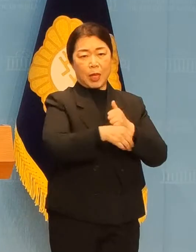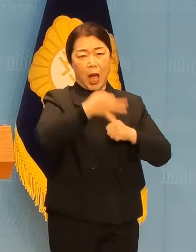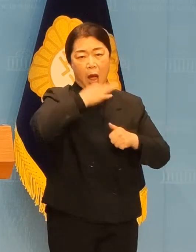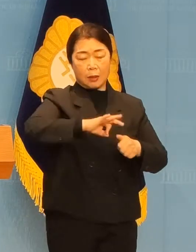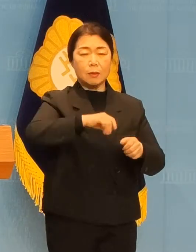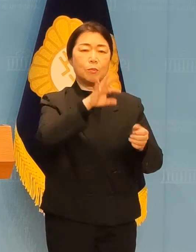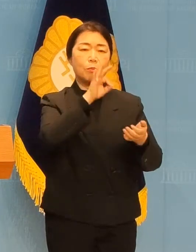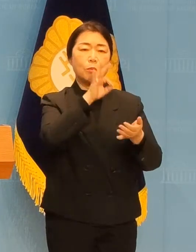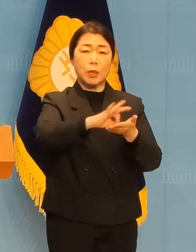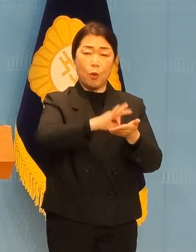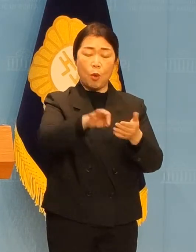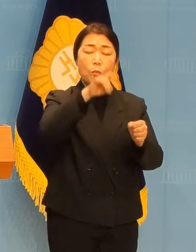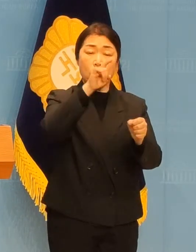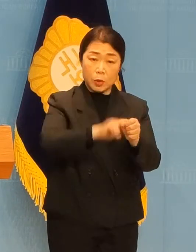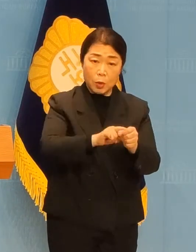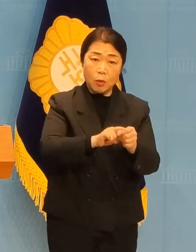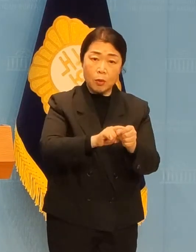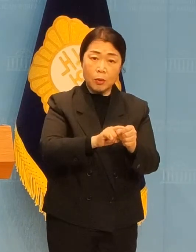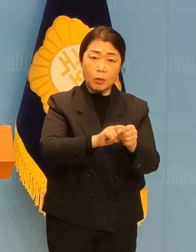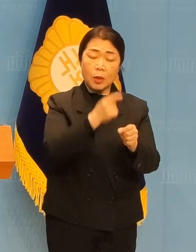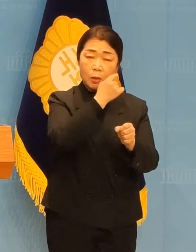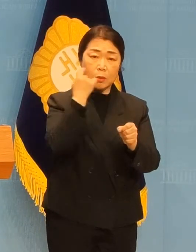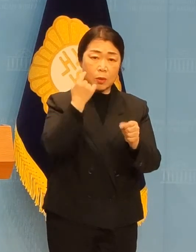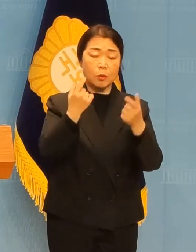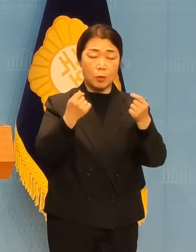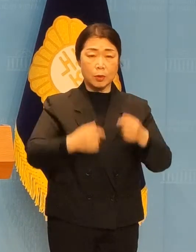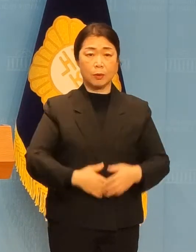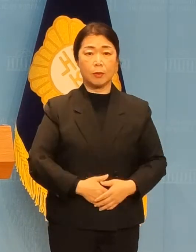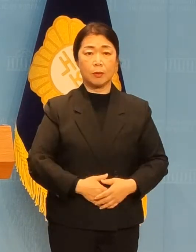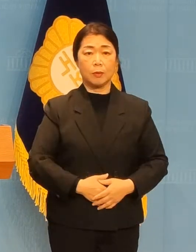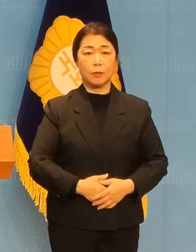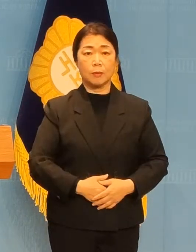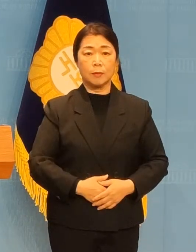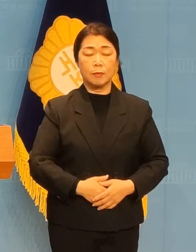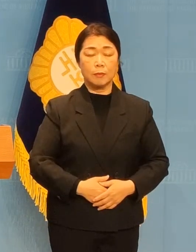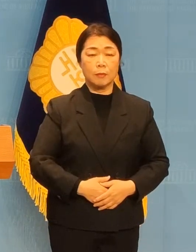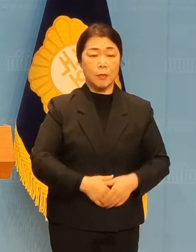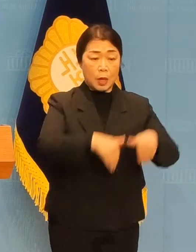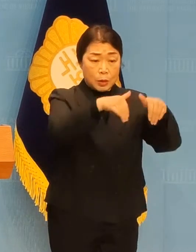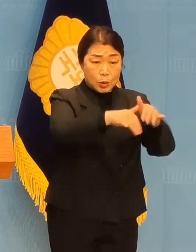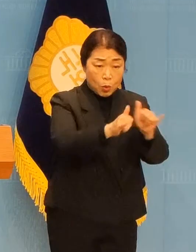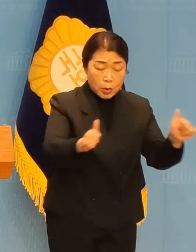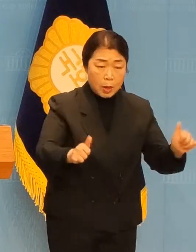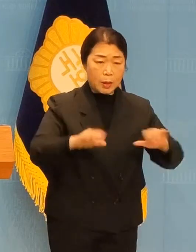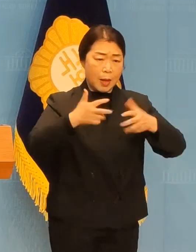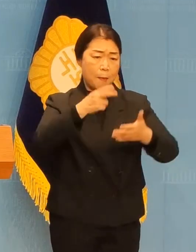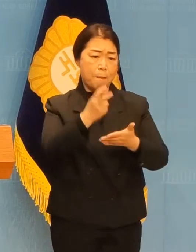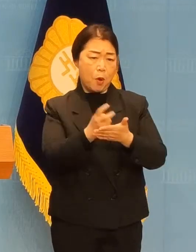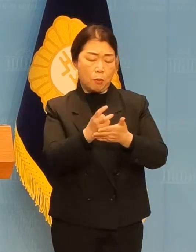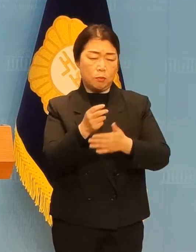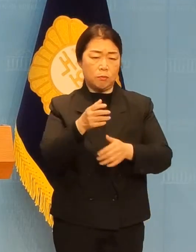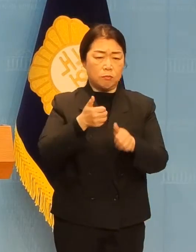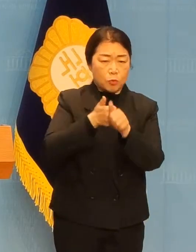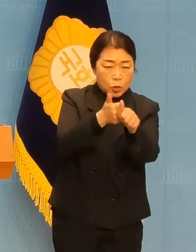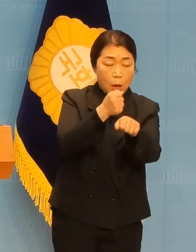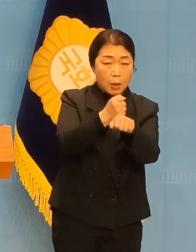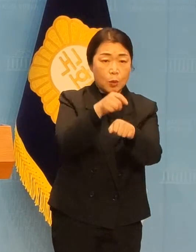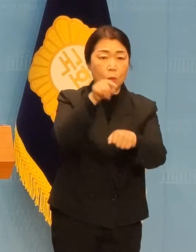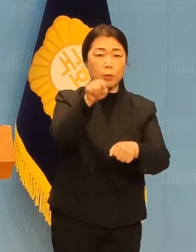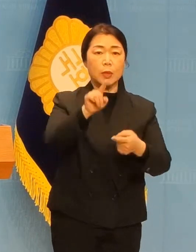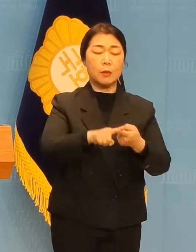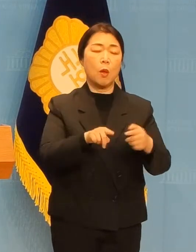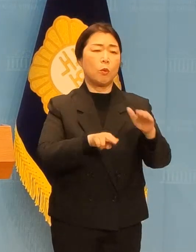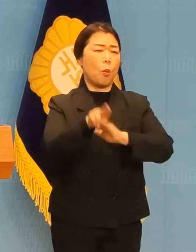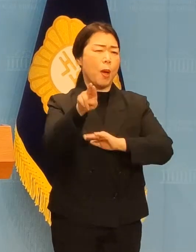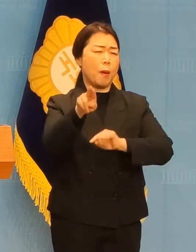사유화의 결정적 증거입니다. 특히 부하 직원들의 헌법 수호 결단을 도망으로 매도하는